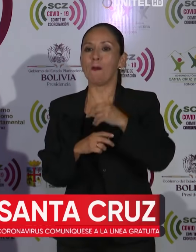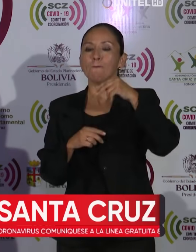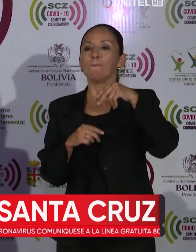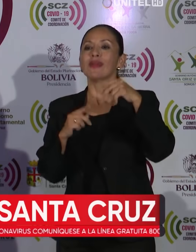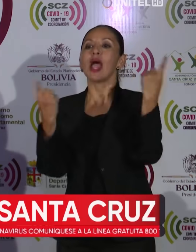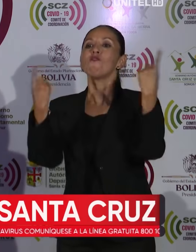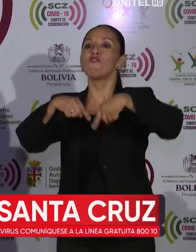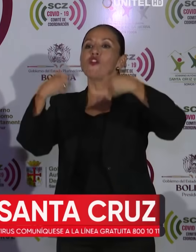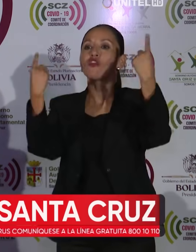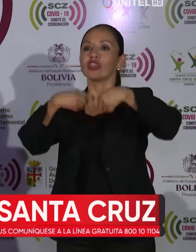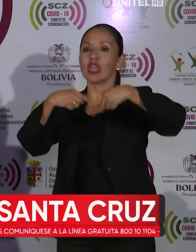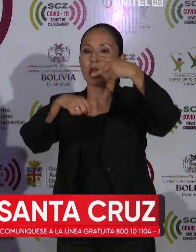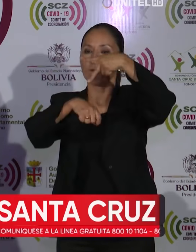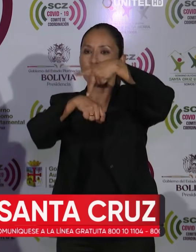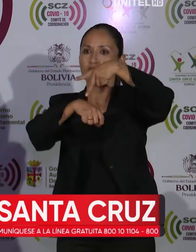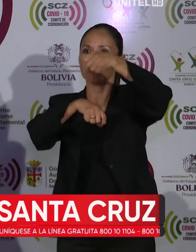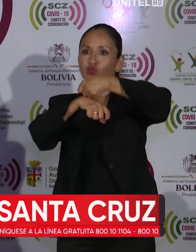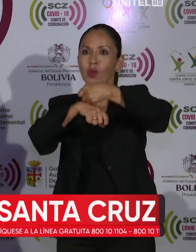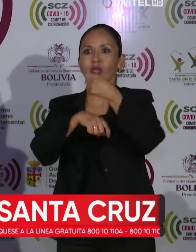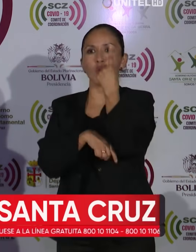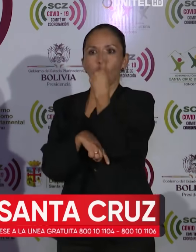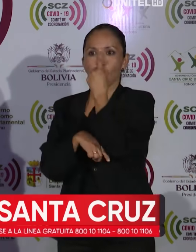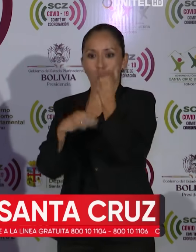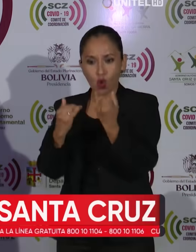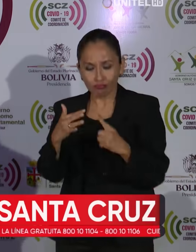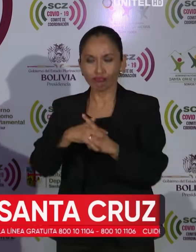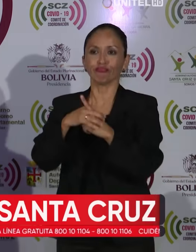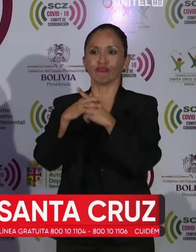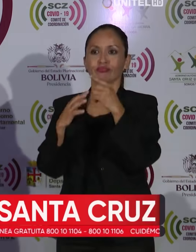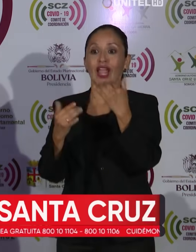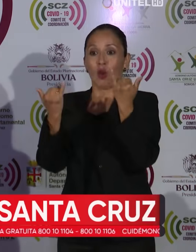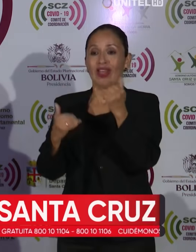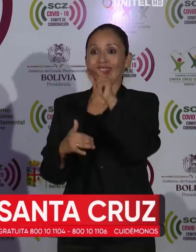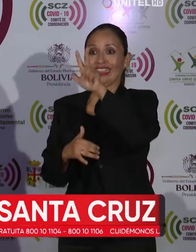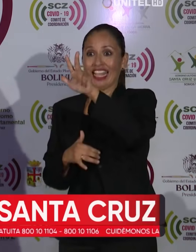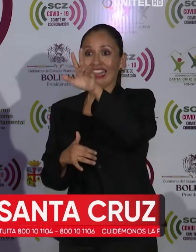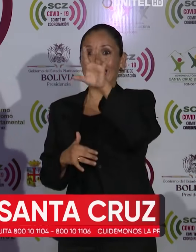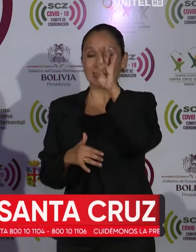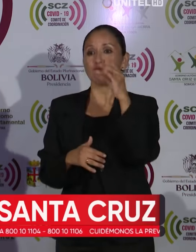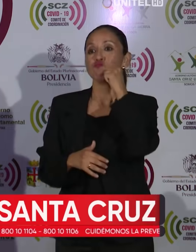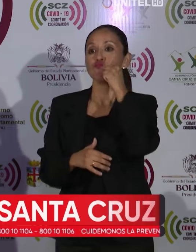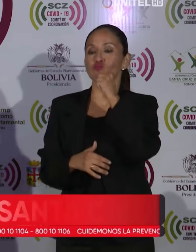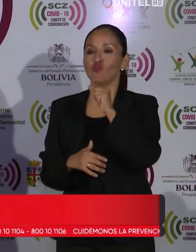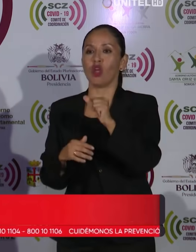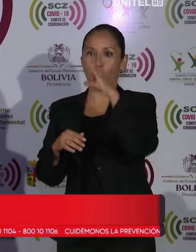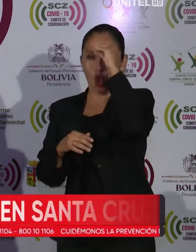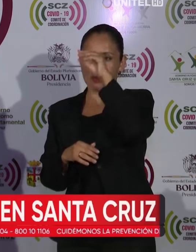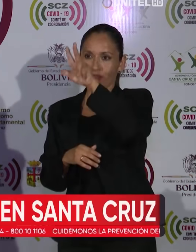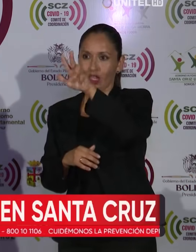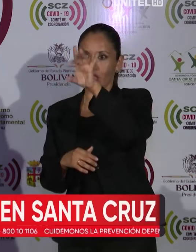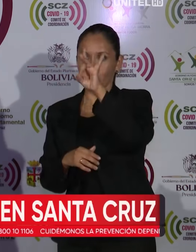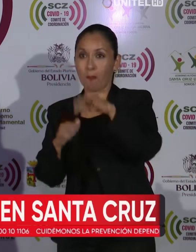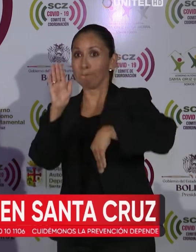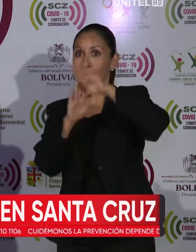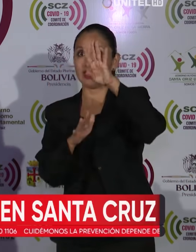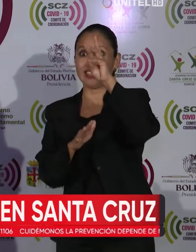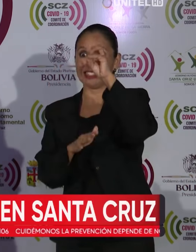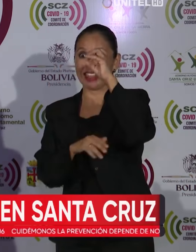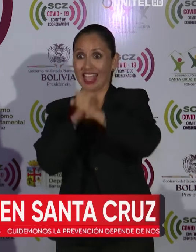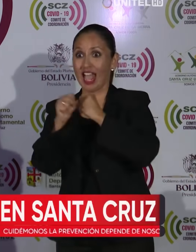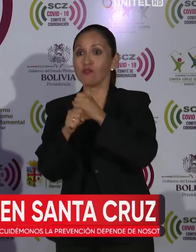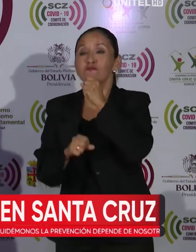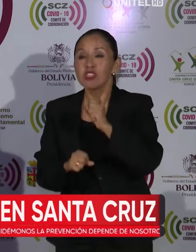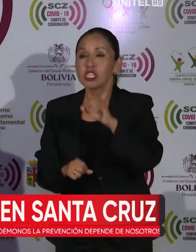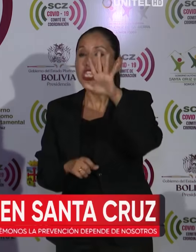empieza con un positivo. Son 37 femeninos, masculinos 38, mayores de 60 años